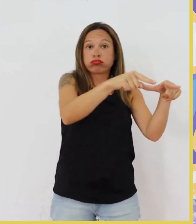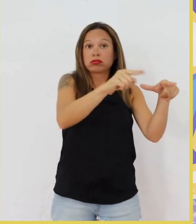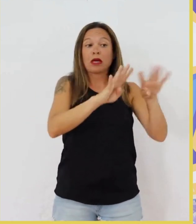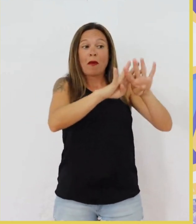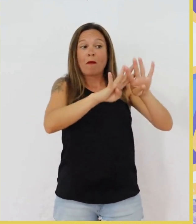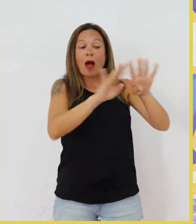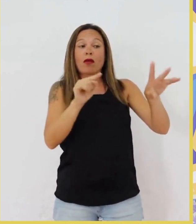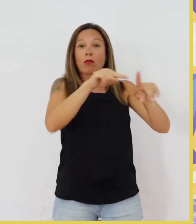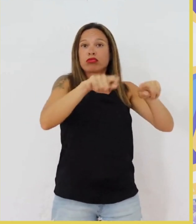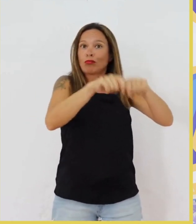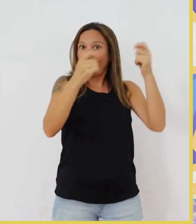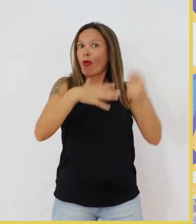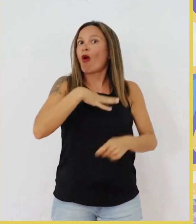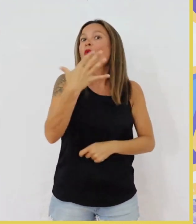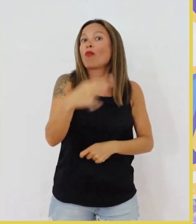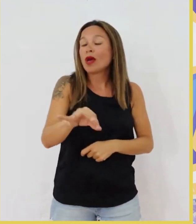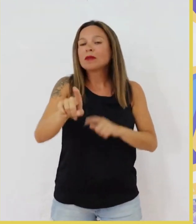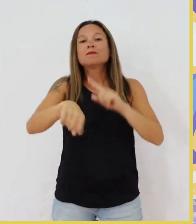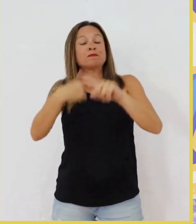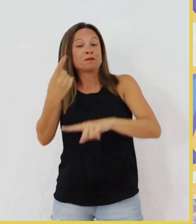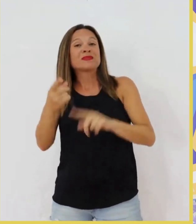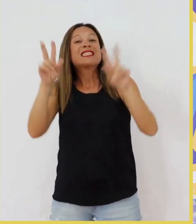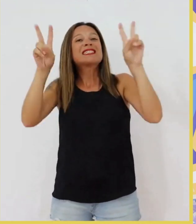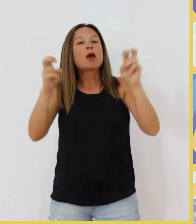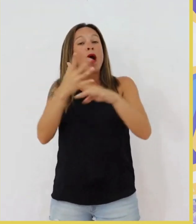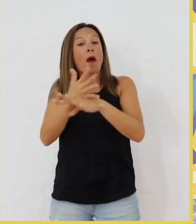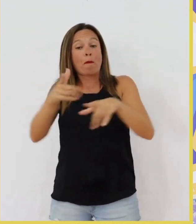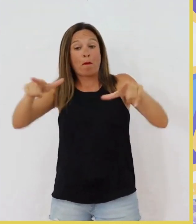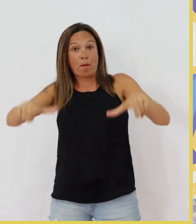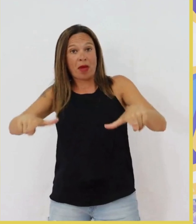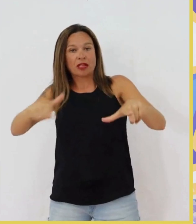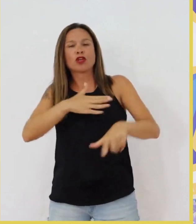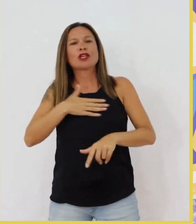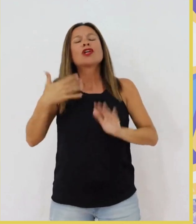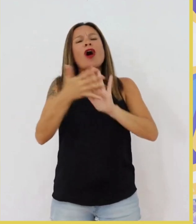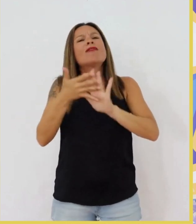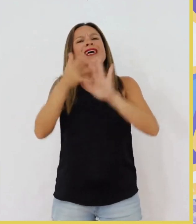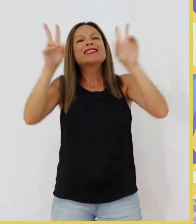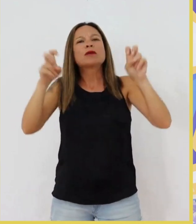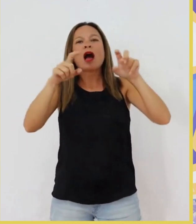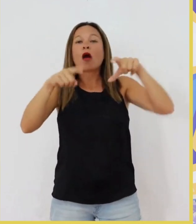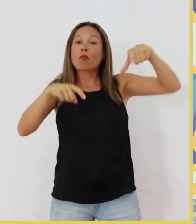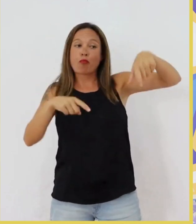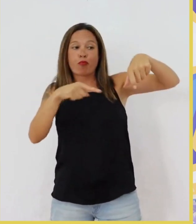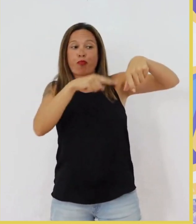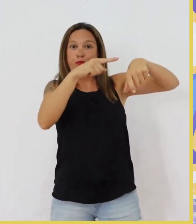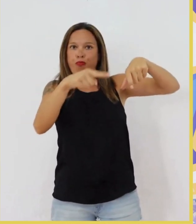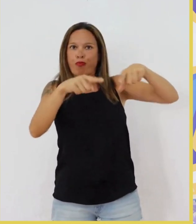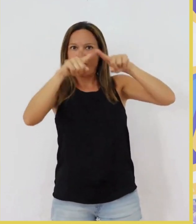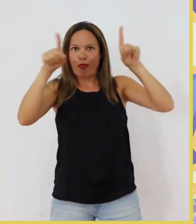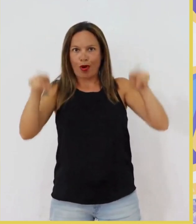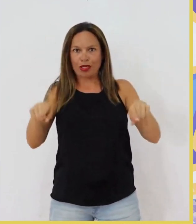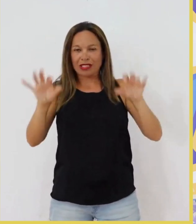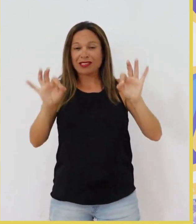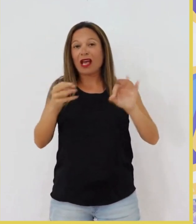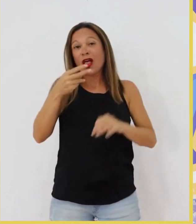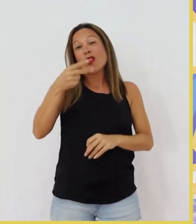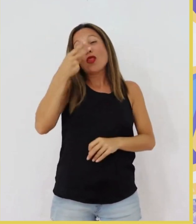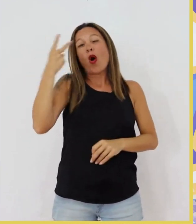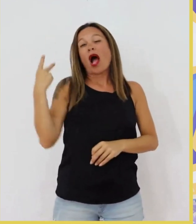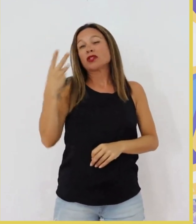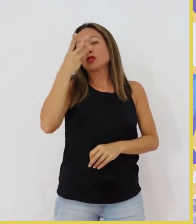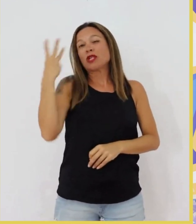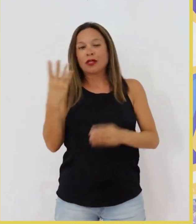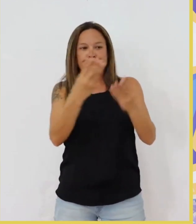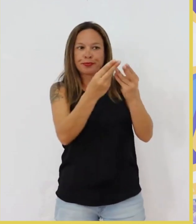quiero hablar sobre las porterías. Las porterías se quitaron hace ya casi 3 años, y ahora están pintadas en la pared, lo que crea un